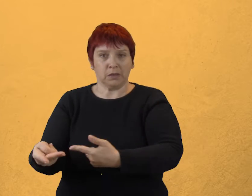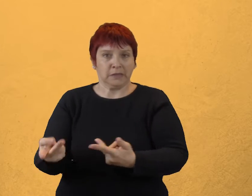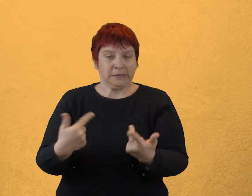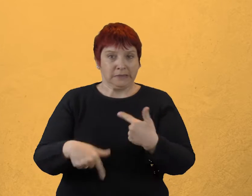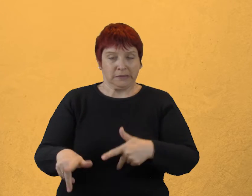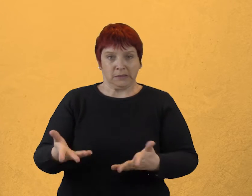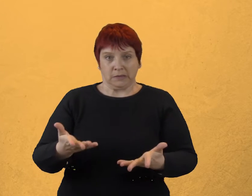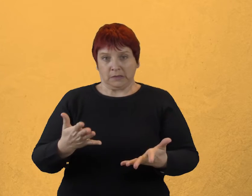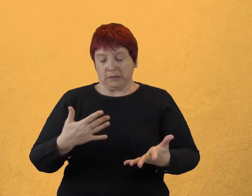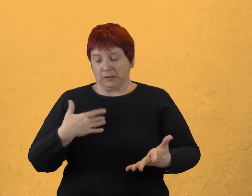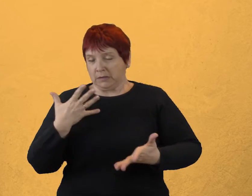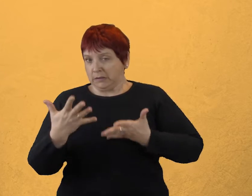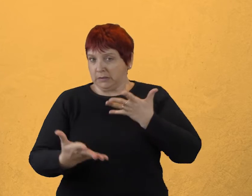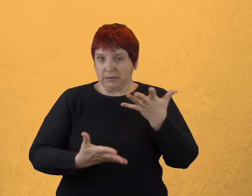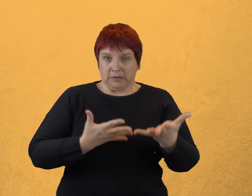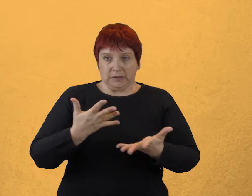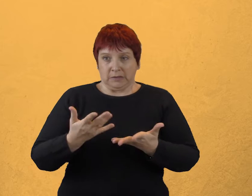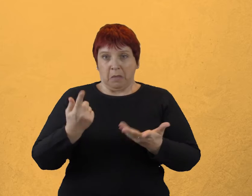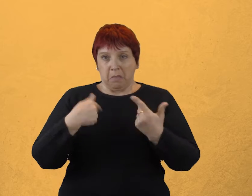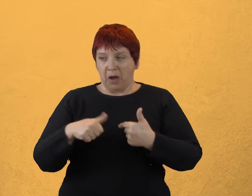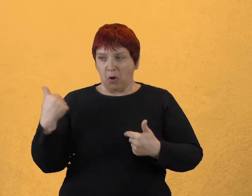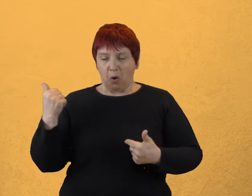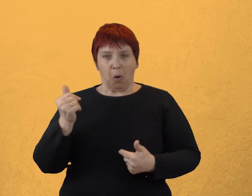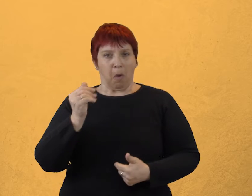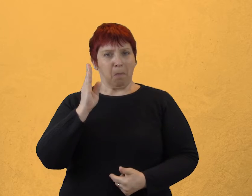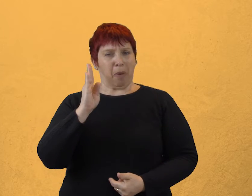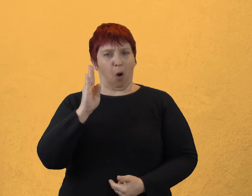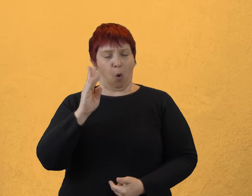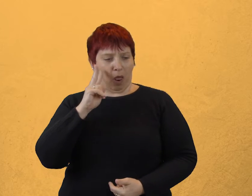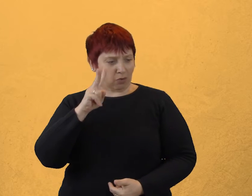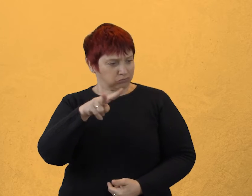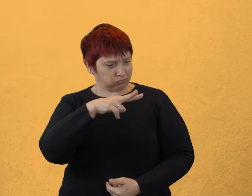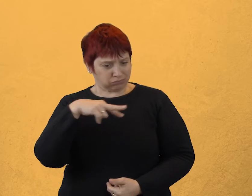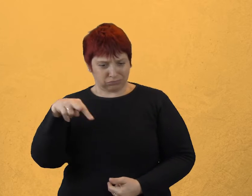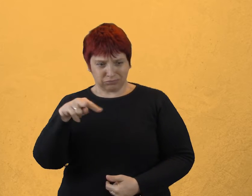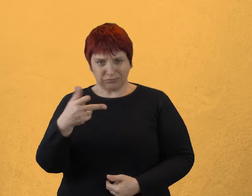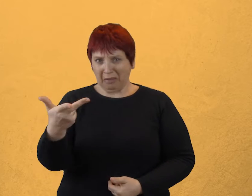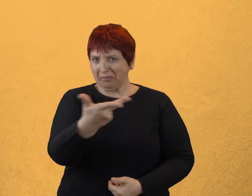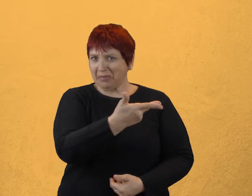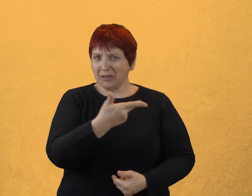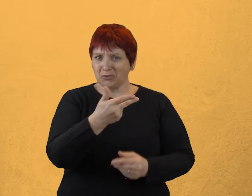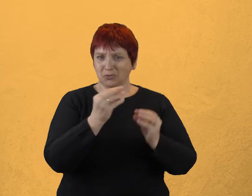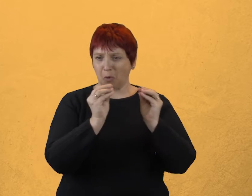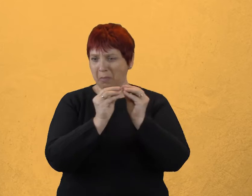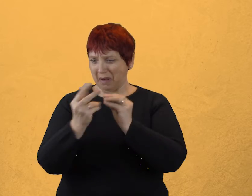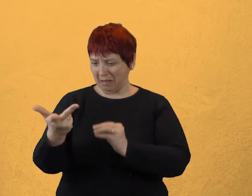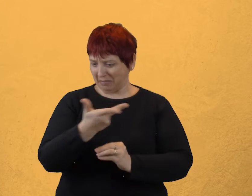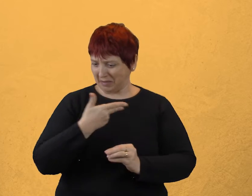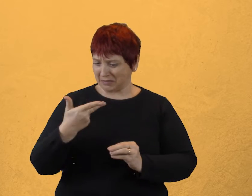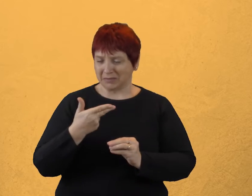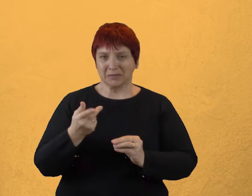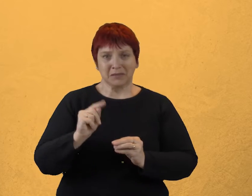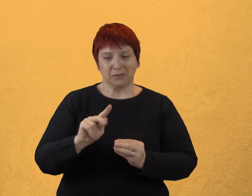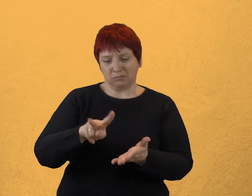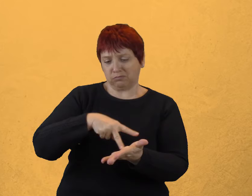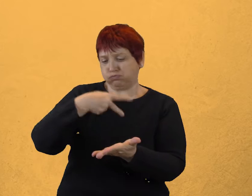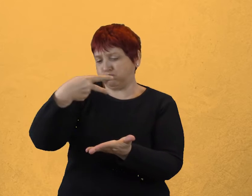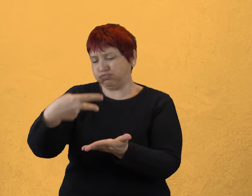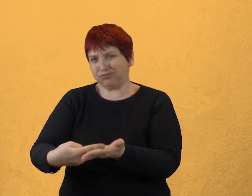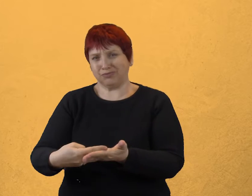y descolocado sobre mi pequeño gran amor, y los 3 terminamos en el suelo, despatarrados y con